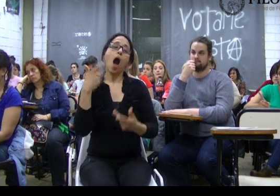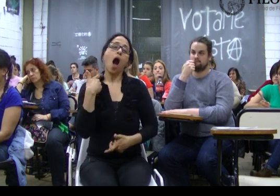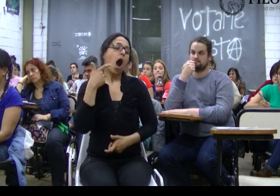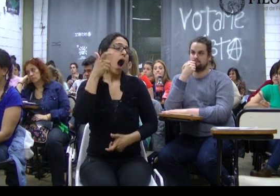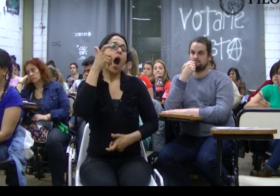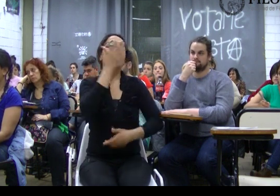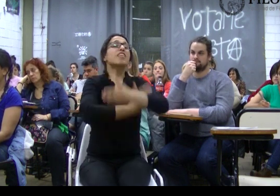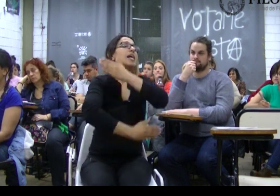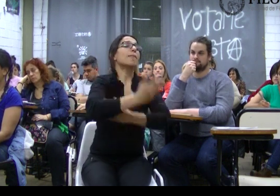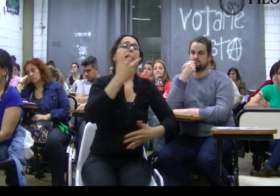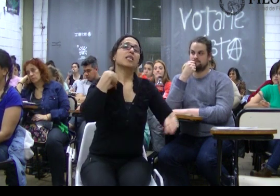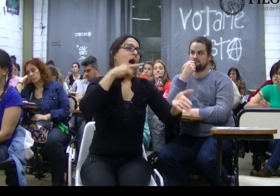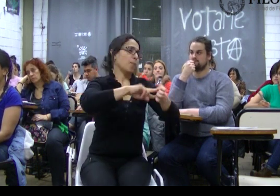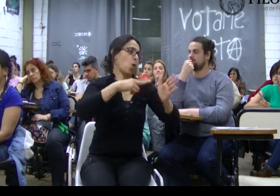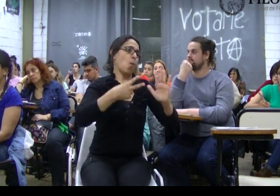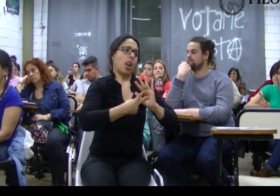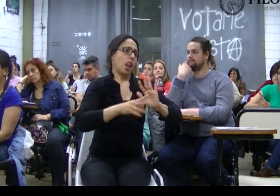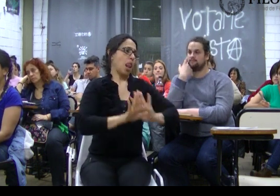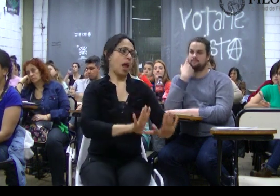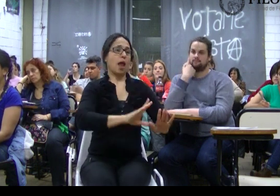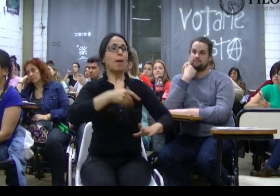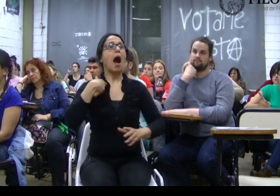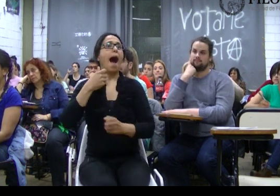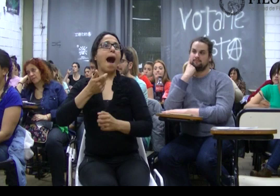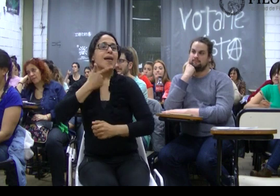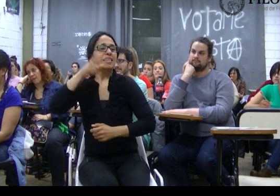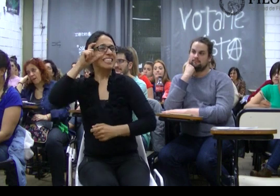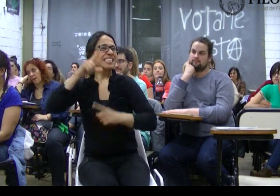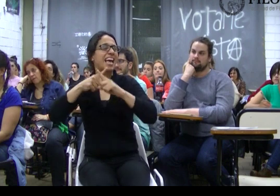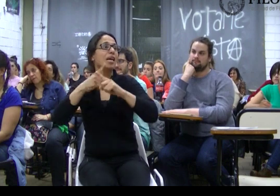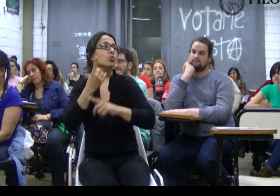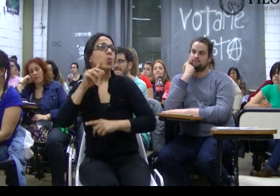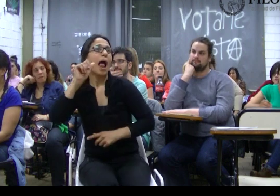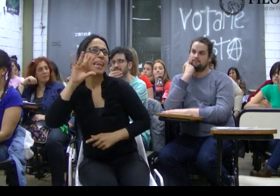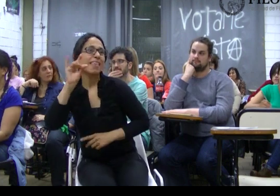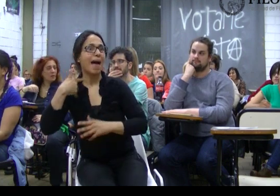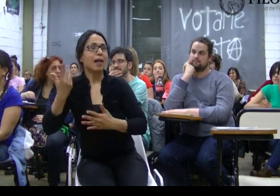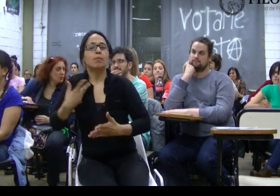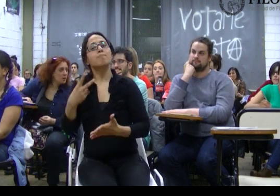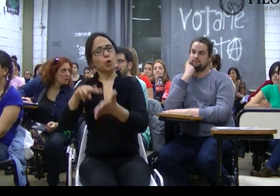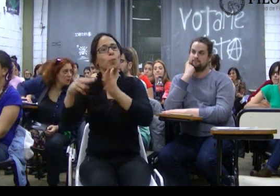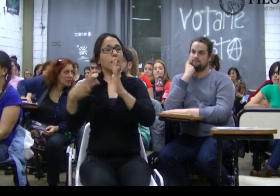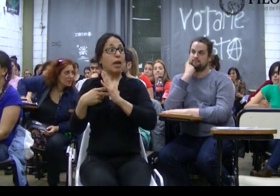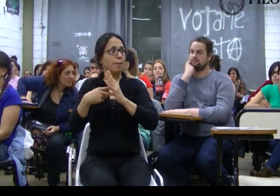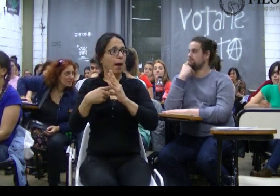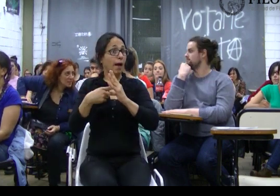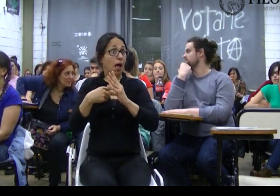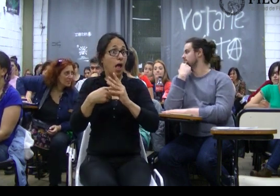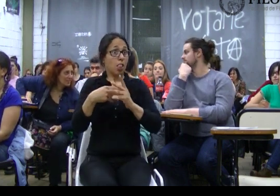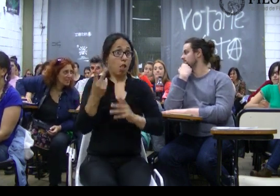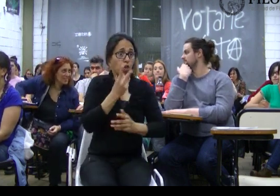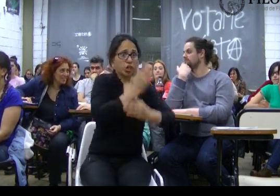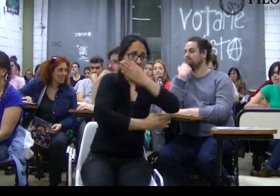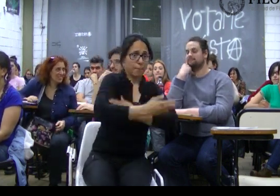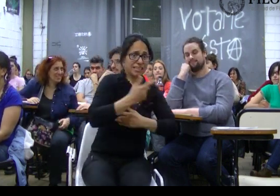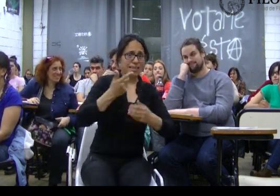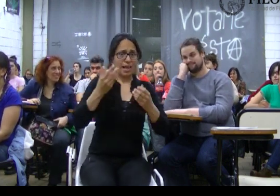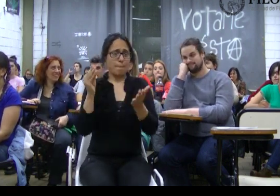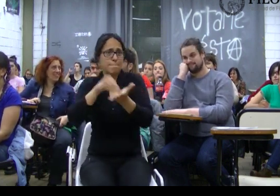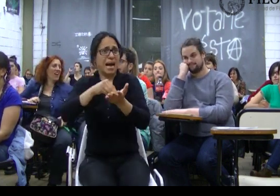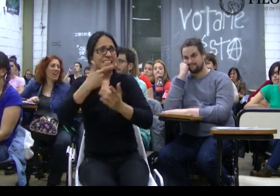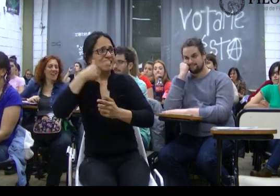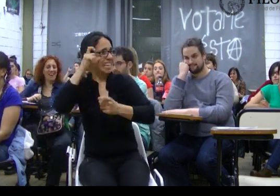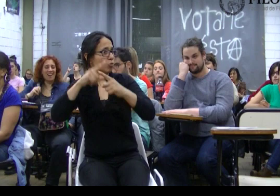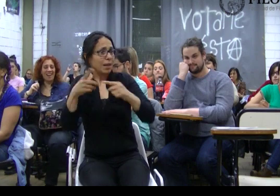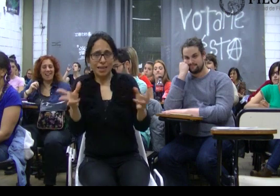es un problema, la unión de un cuerpo con discapacidad y con sexualidad es un problema múltiple. No, en realidad el